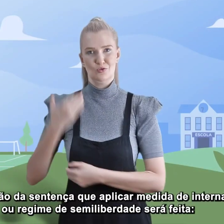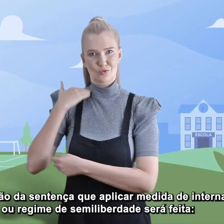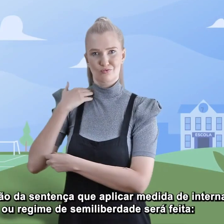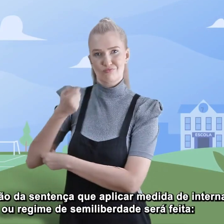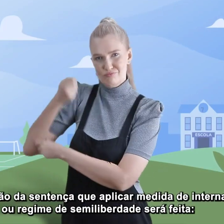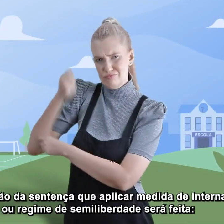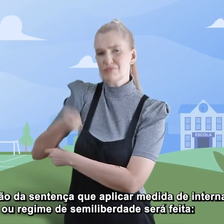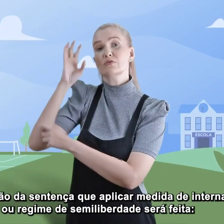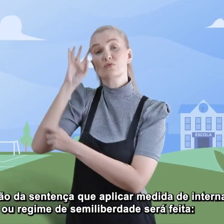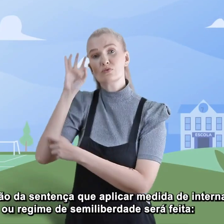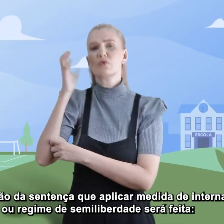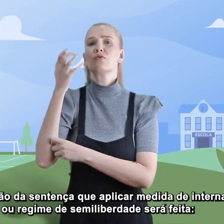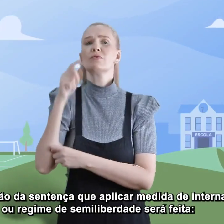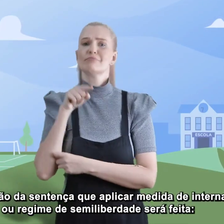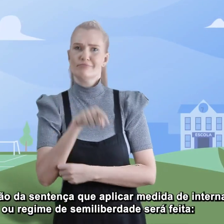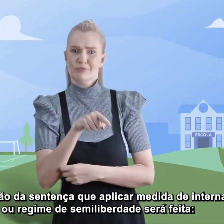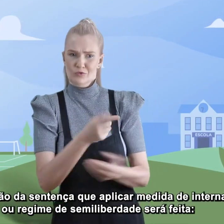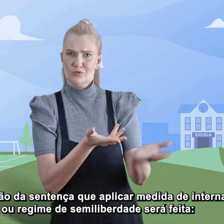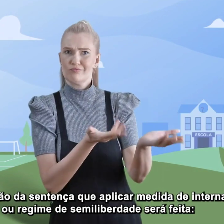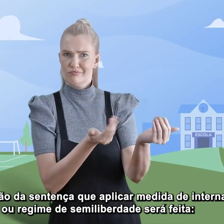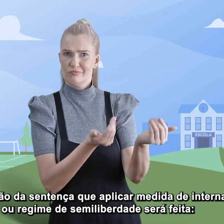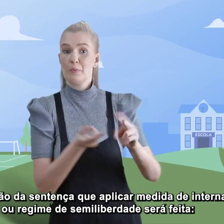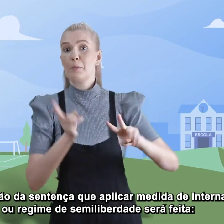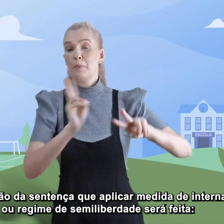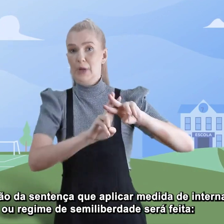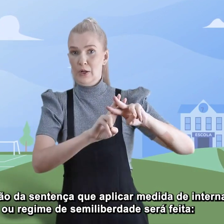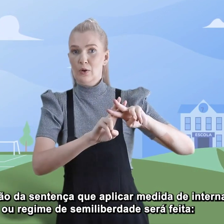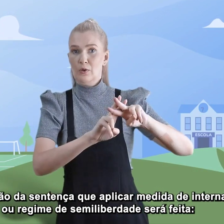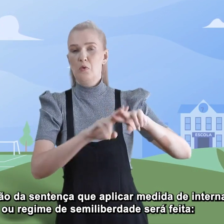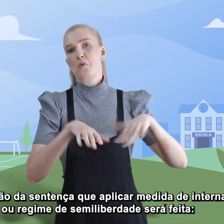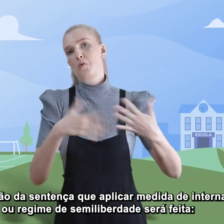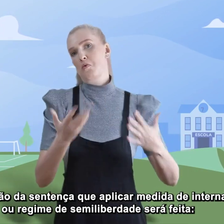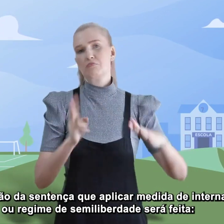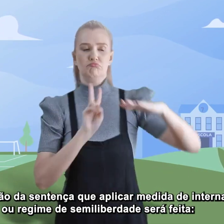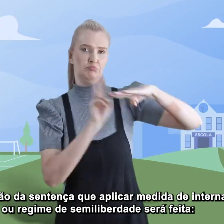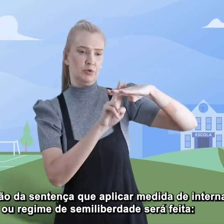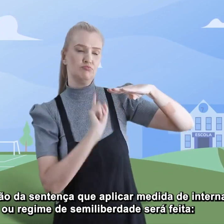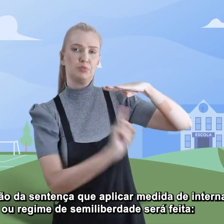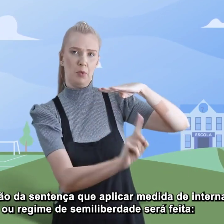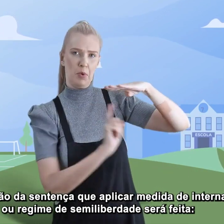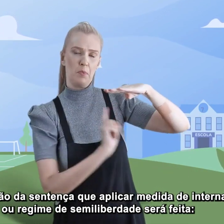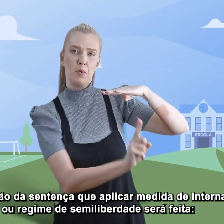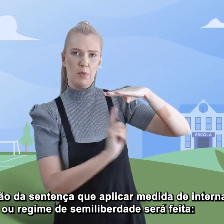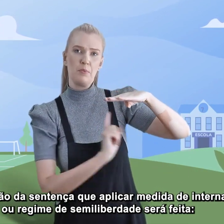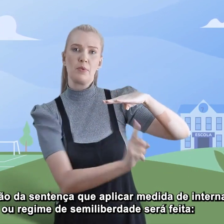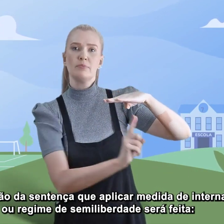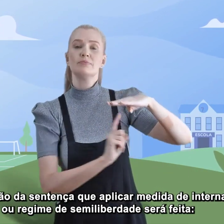A intimação da sentença que aplicar medida de internação ou regime de semiliberdade será